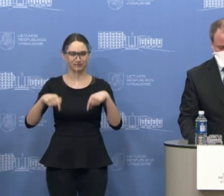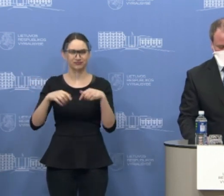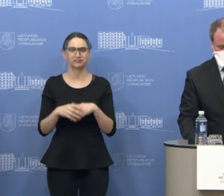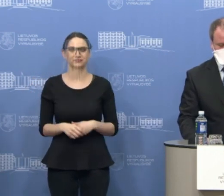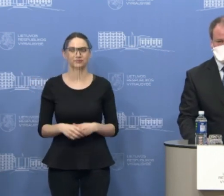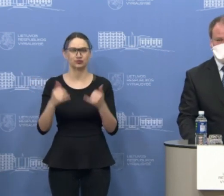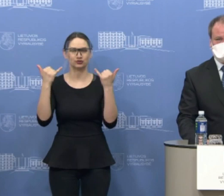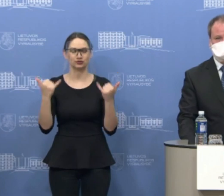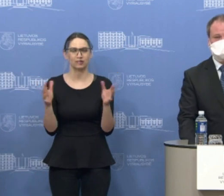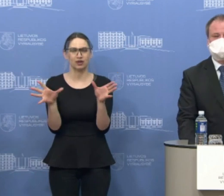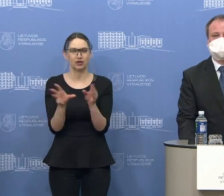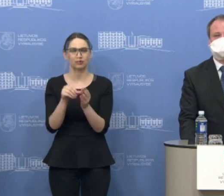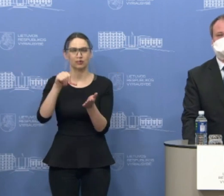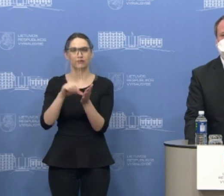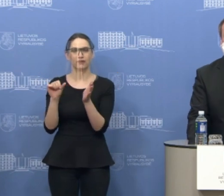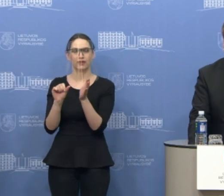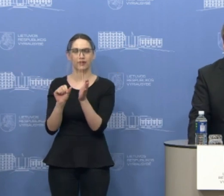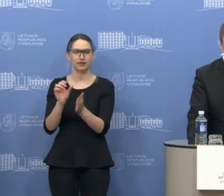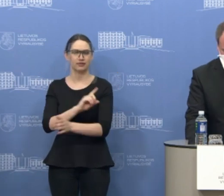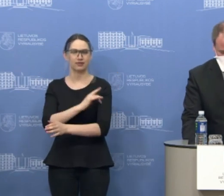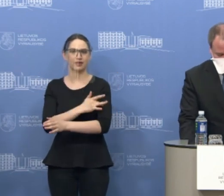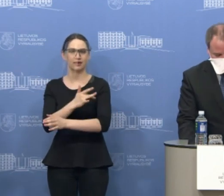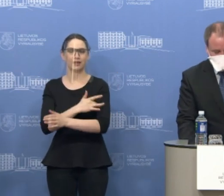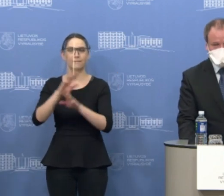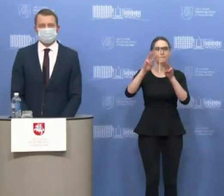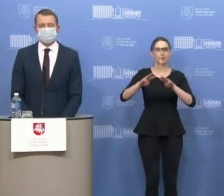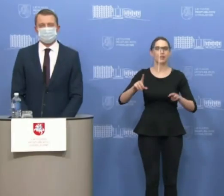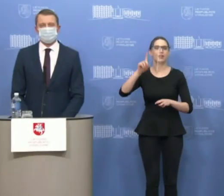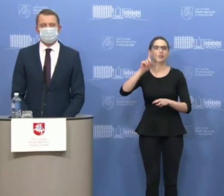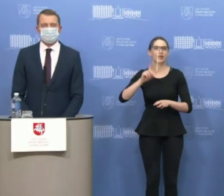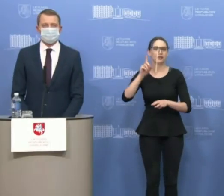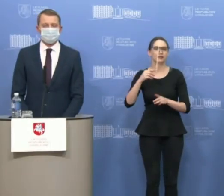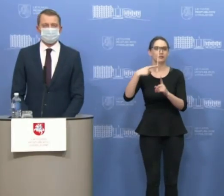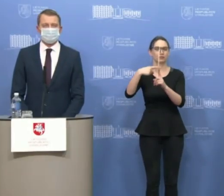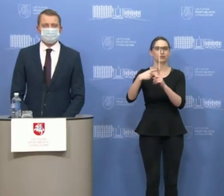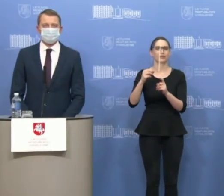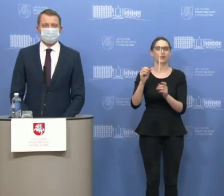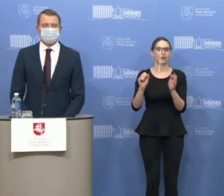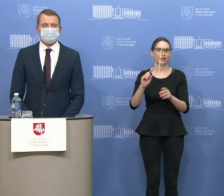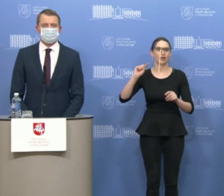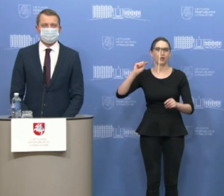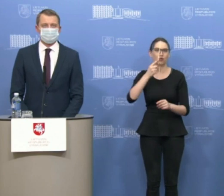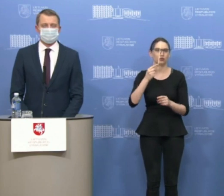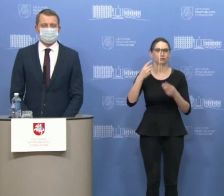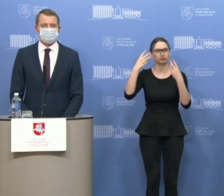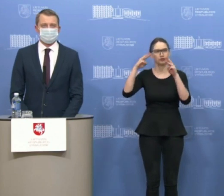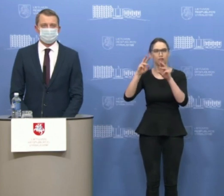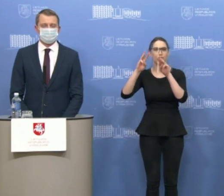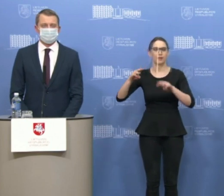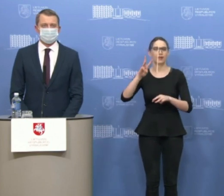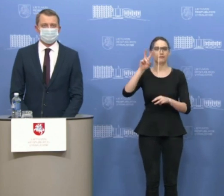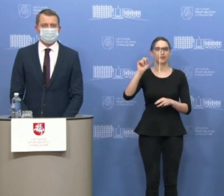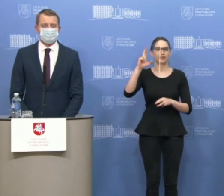Šiandien su mumis yra energetikos ministras, laikinai einantis ekonomikos ir inovacijų ministro pareigas Žygimantas Vaičiūnas